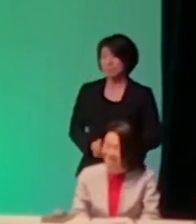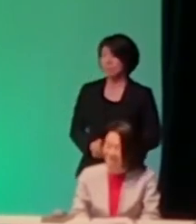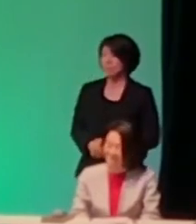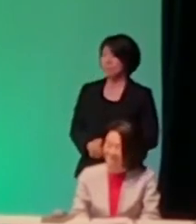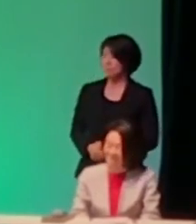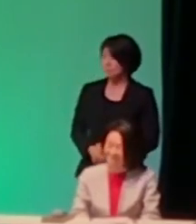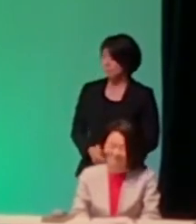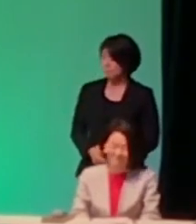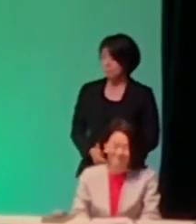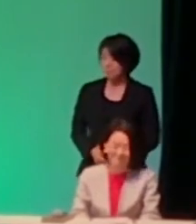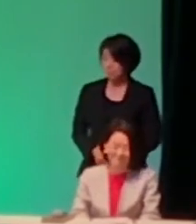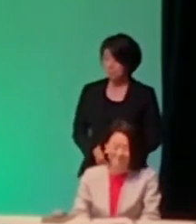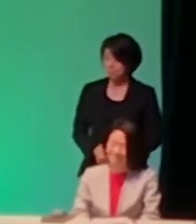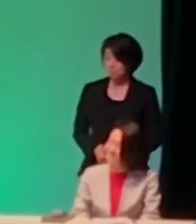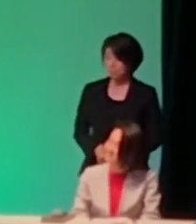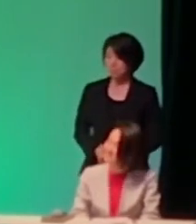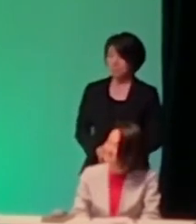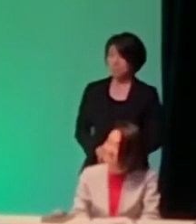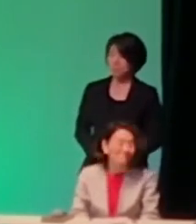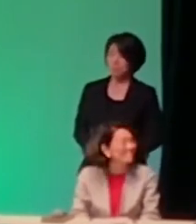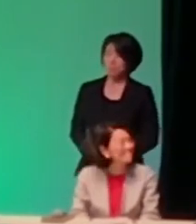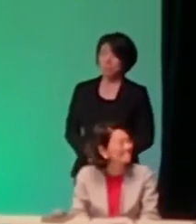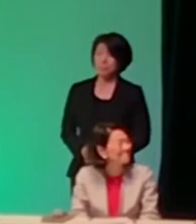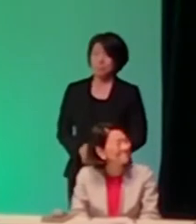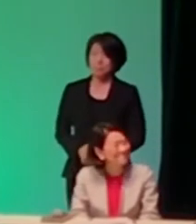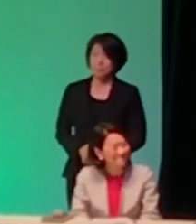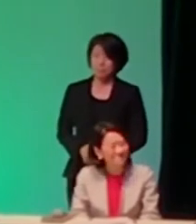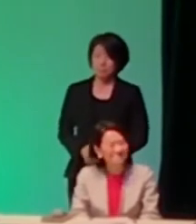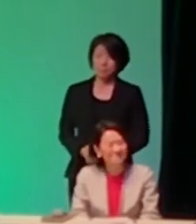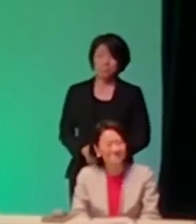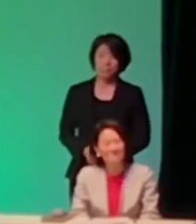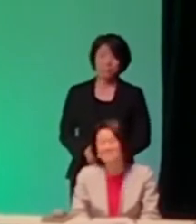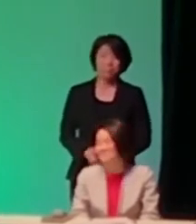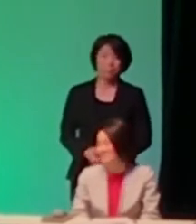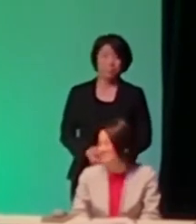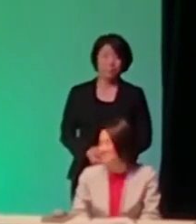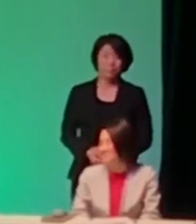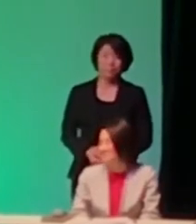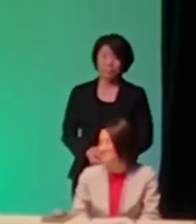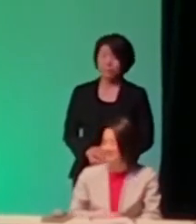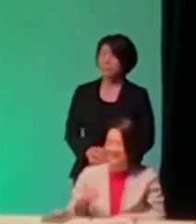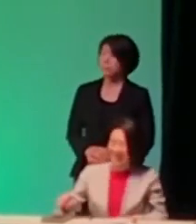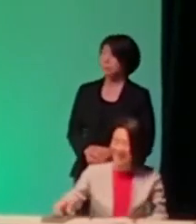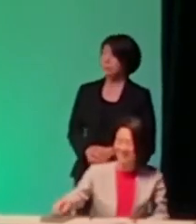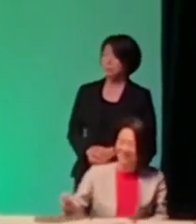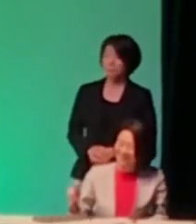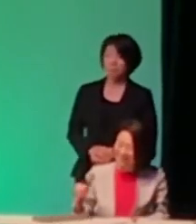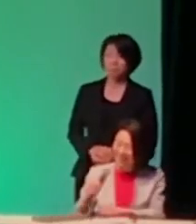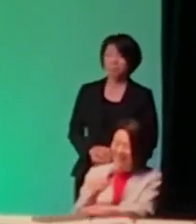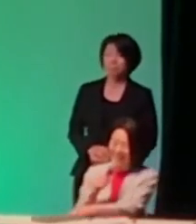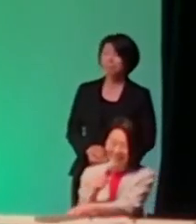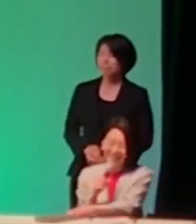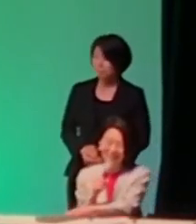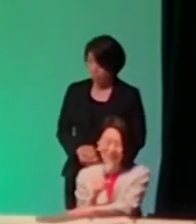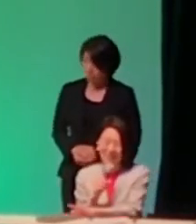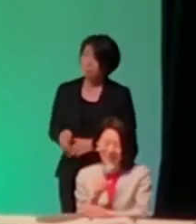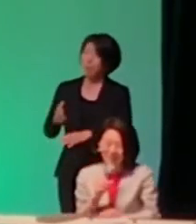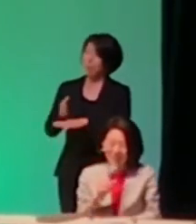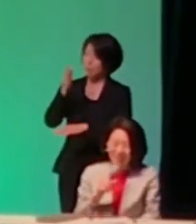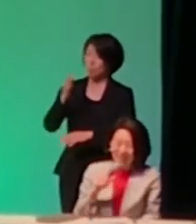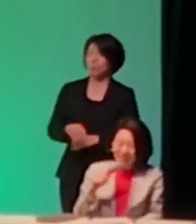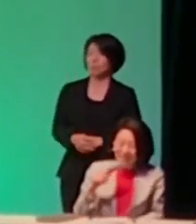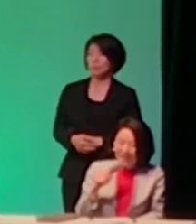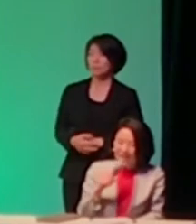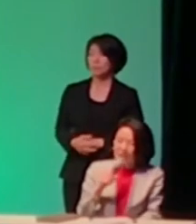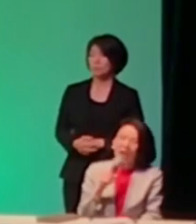ありがとうございます。ご経験に基づいて、まあ、今タイムリーな話もいただきました。それではひろきちゃんお願いします。 はい、ありがとうござい